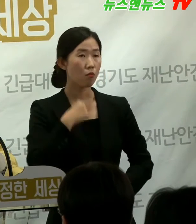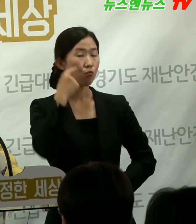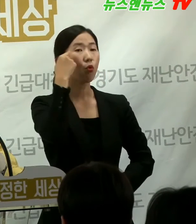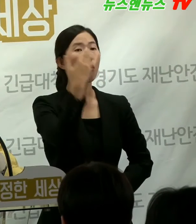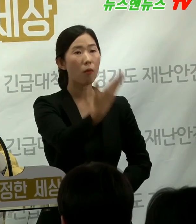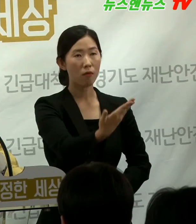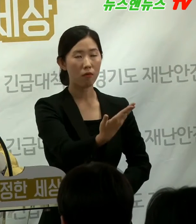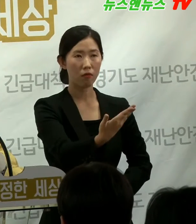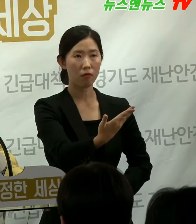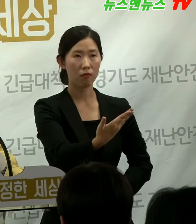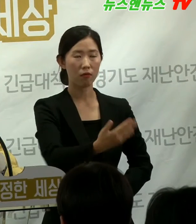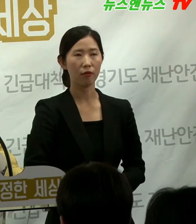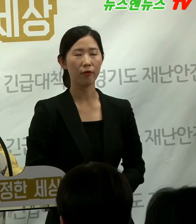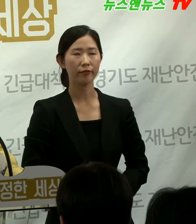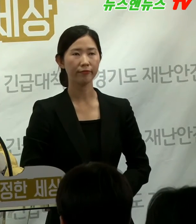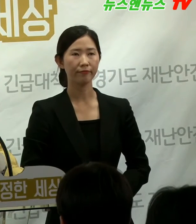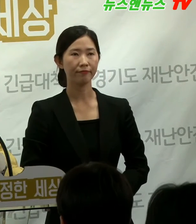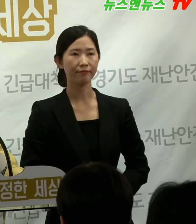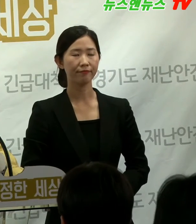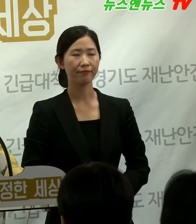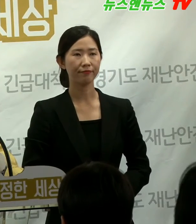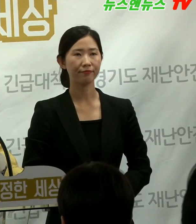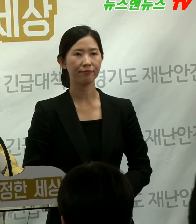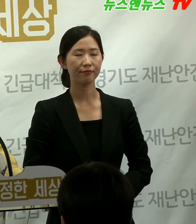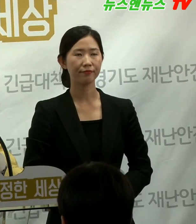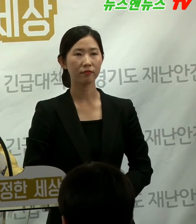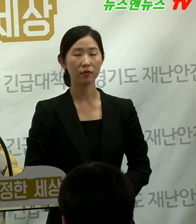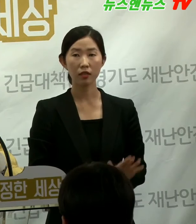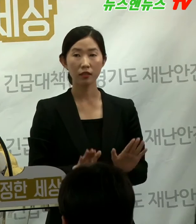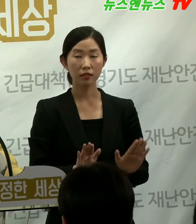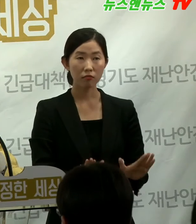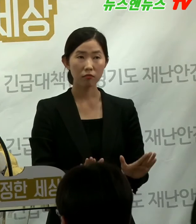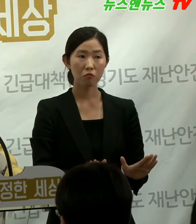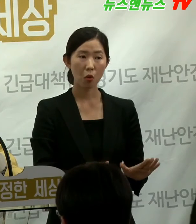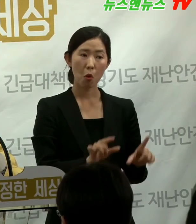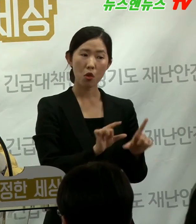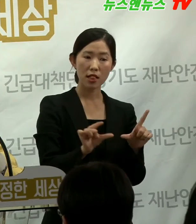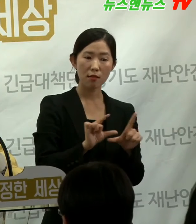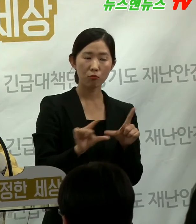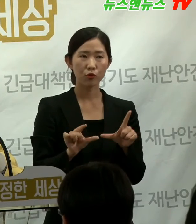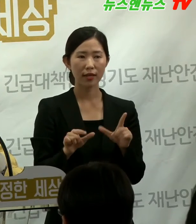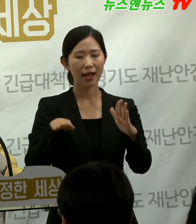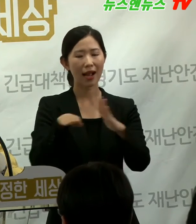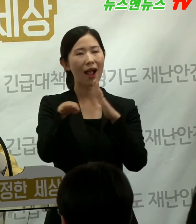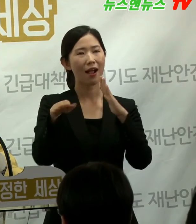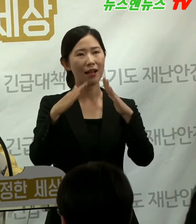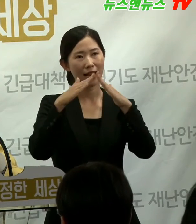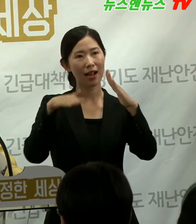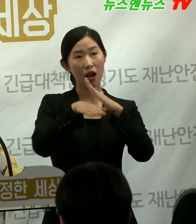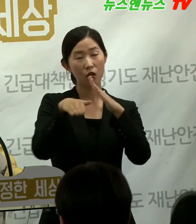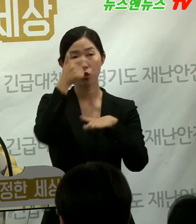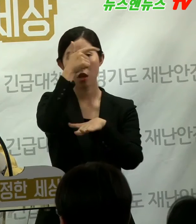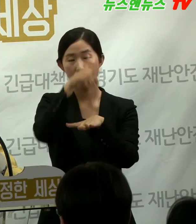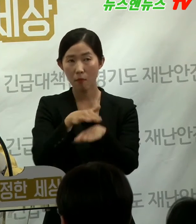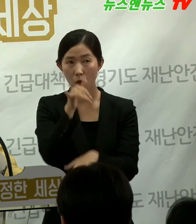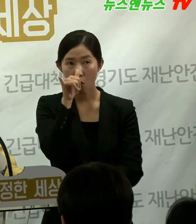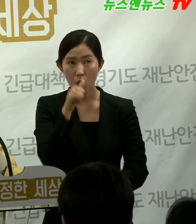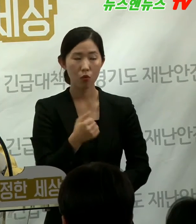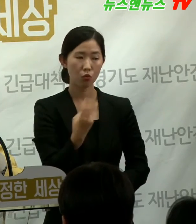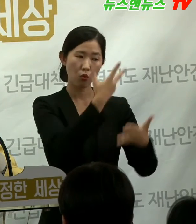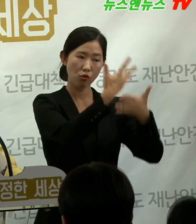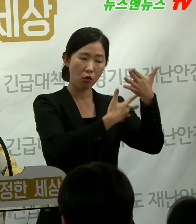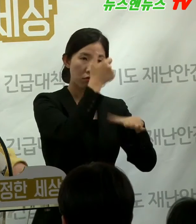저는 아니 뭐 가정예배도 일부는 하고 온라인 영상예배들도 하고 그러는데 왜 굳이 모여서 하느냐. 그냥